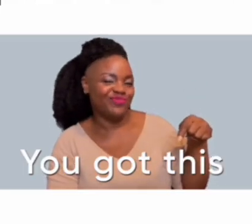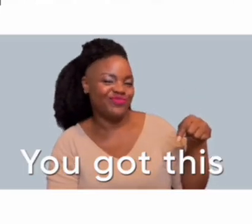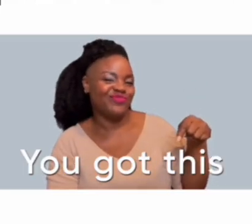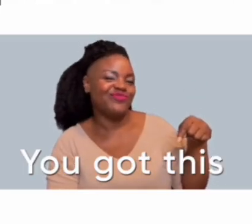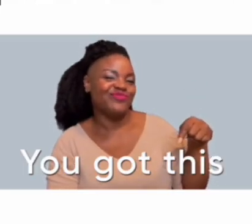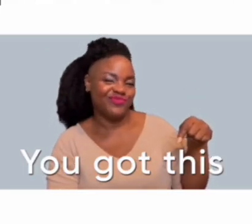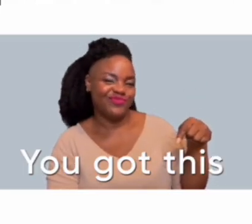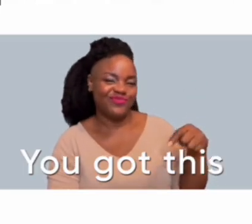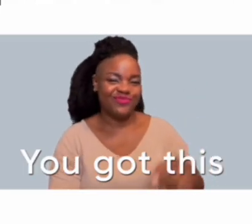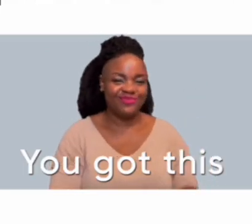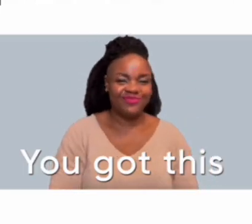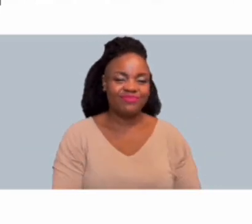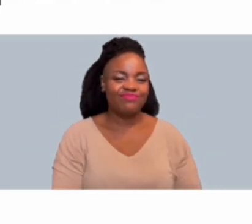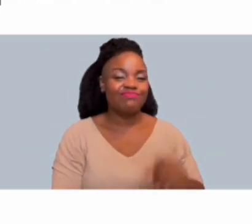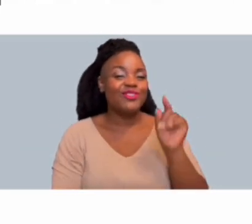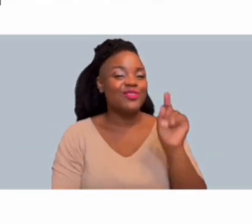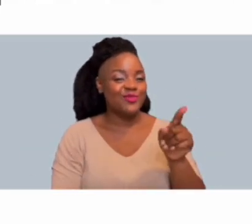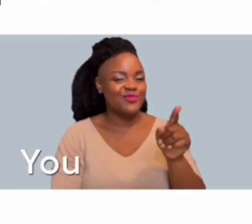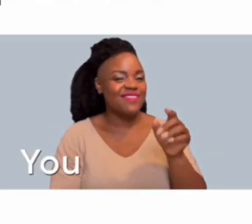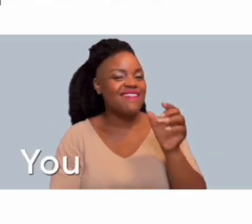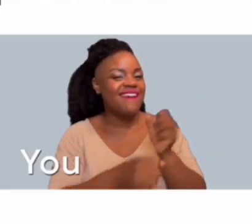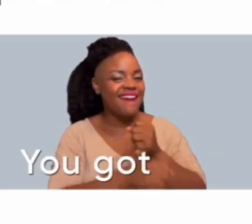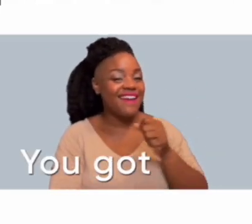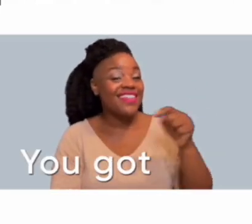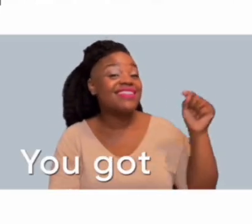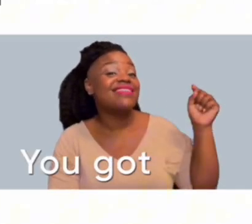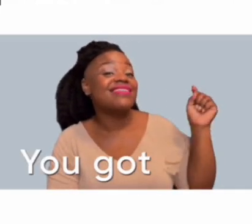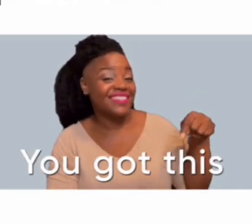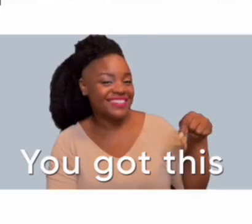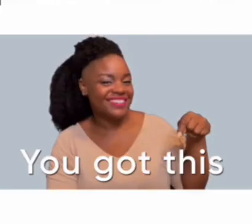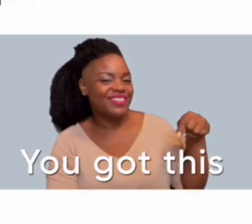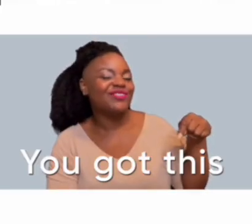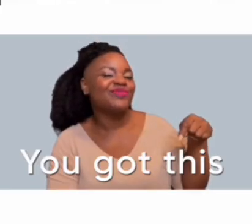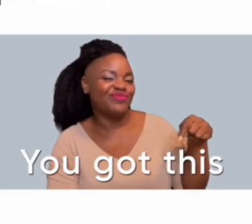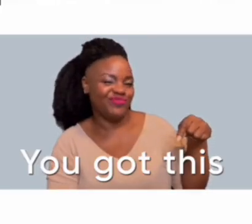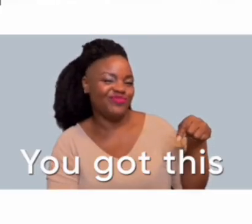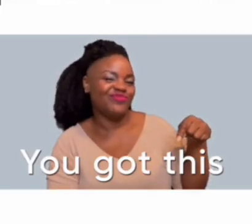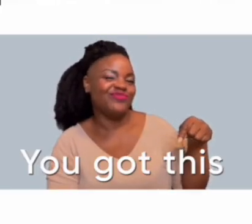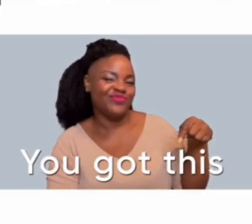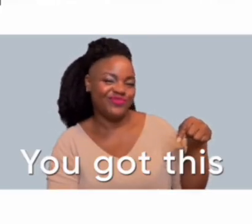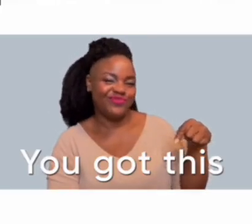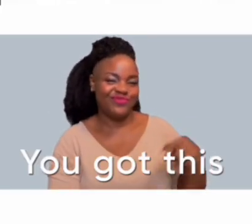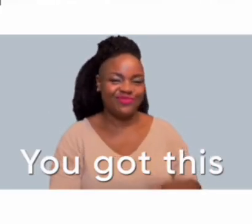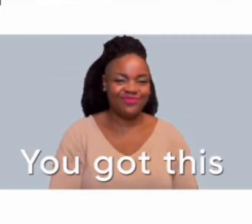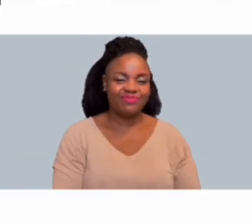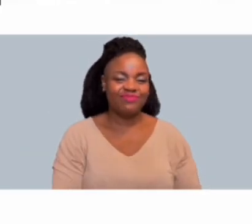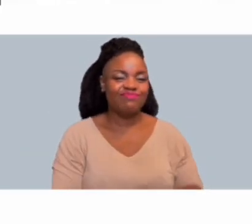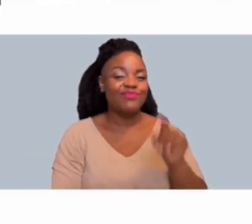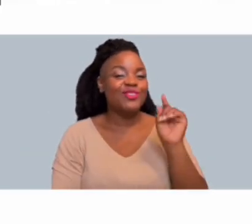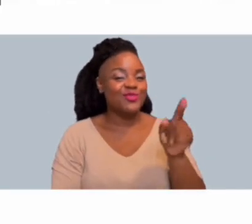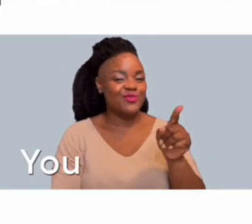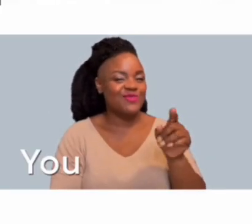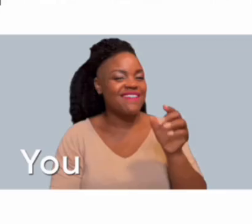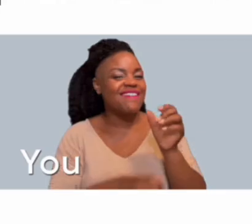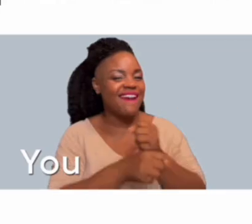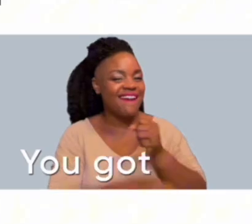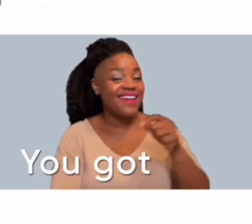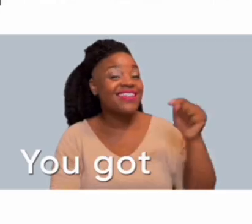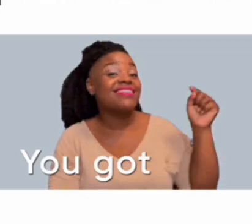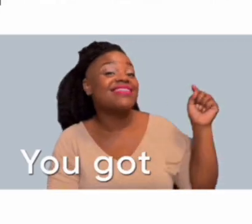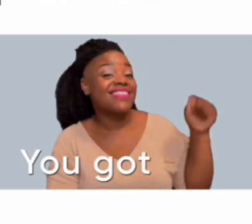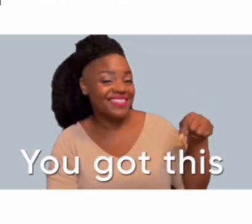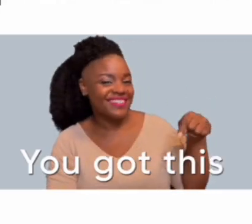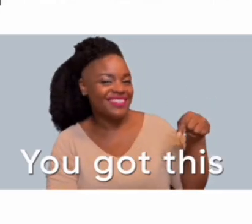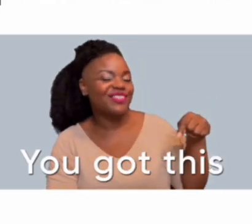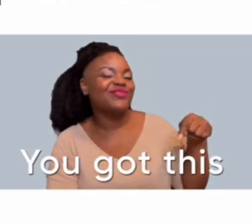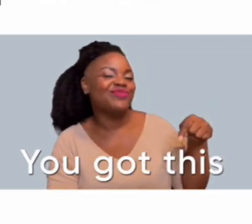est universelle, mais non. Chaque pays a sa propre langue. En France, nous avons la langue des signes française. Aux États-Unis, nous